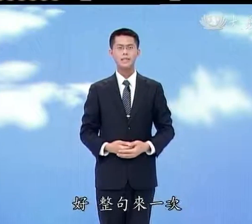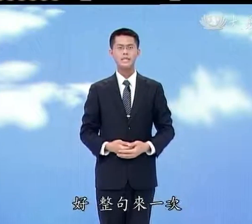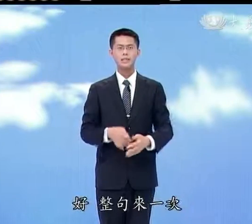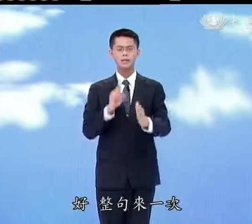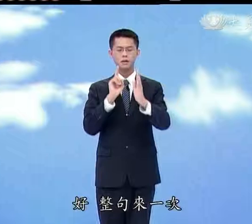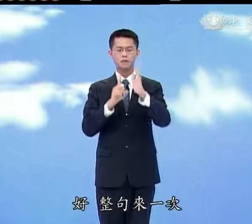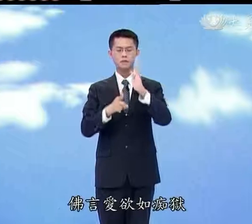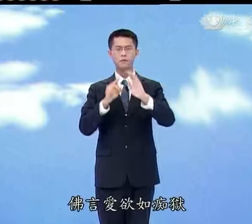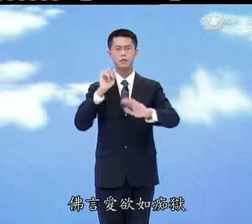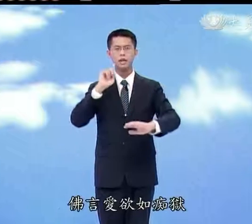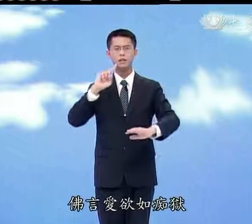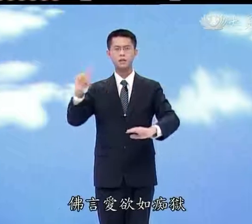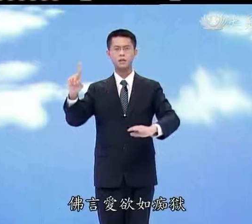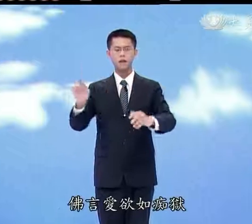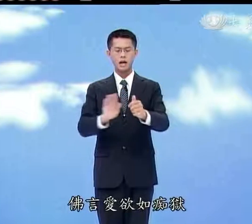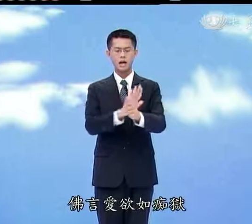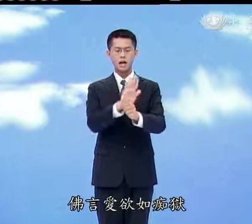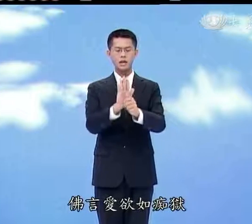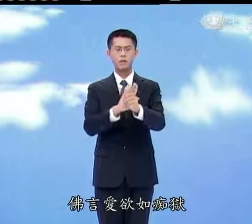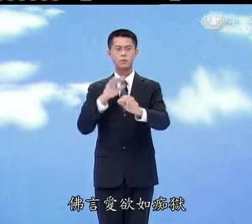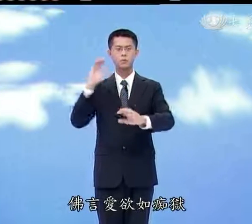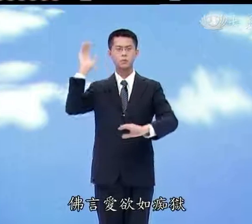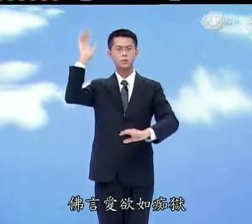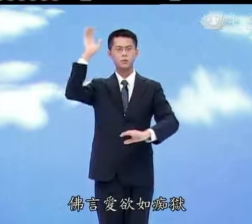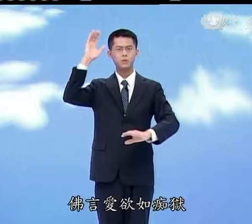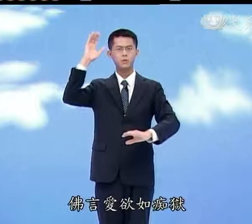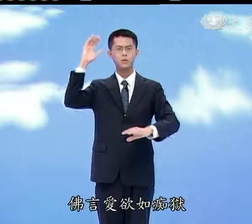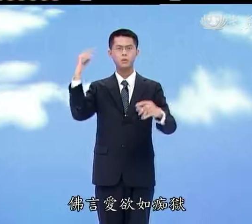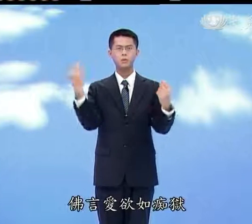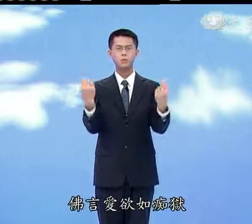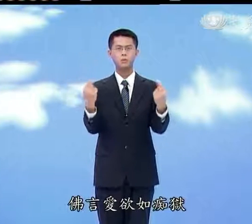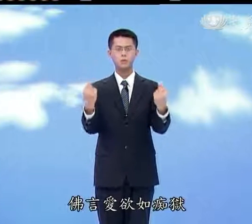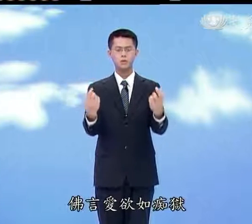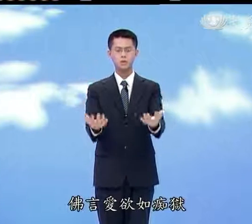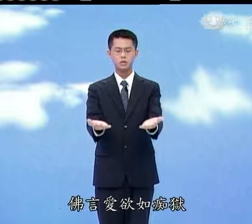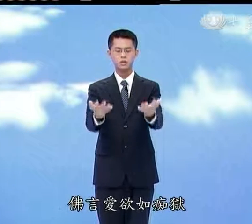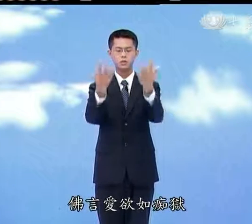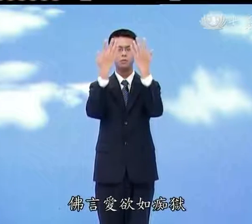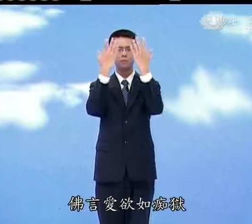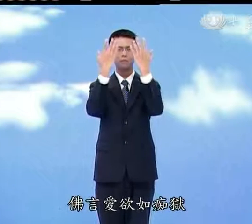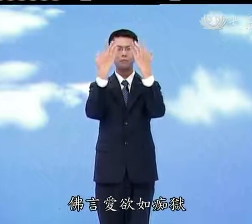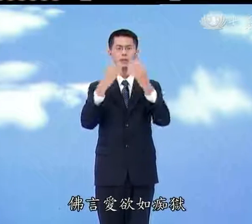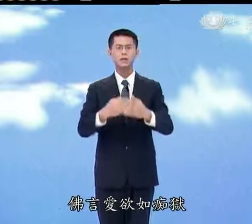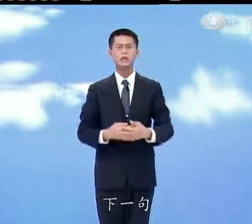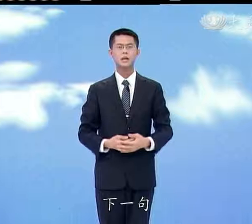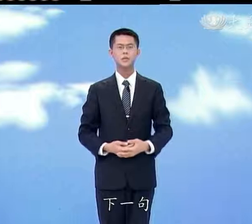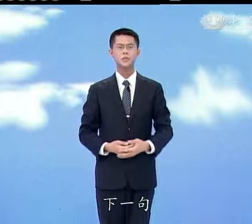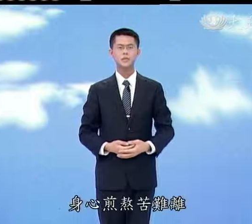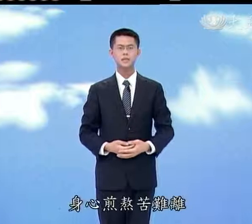次，佛言爱欲如痴欲。下一句，身